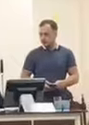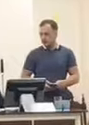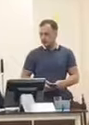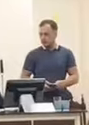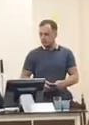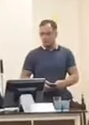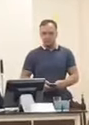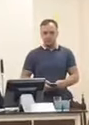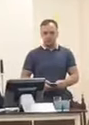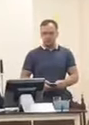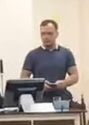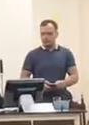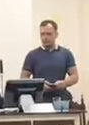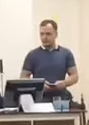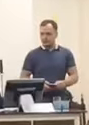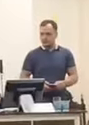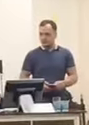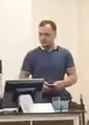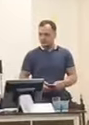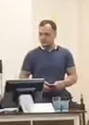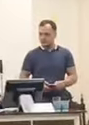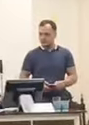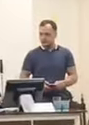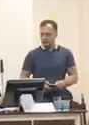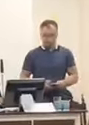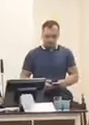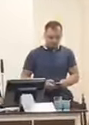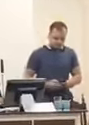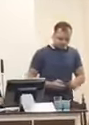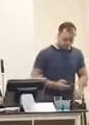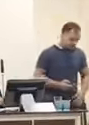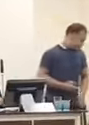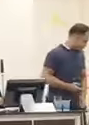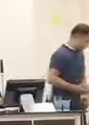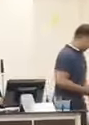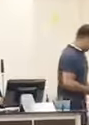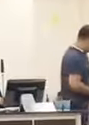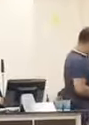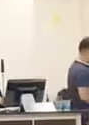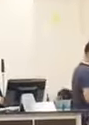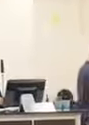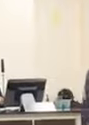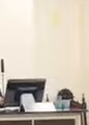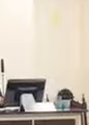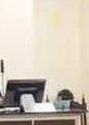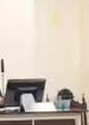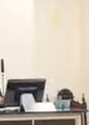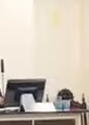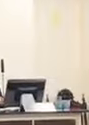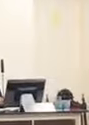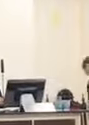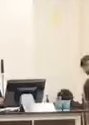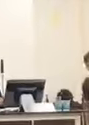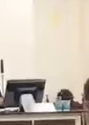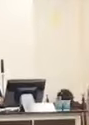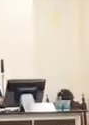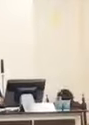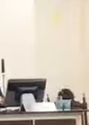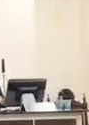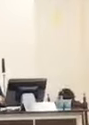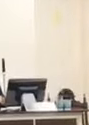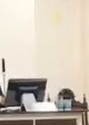Boa tarde a todos. Tito, capítulo 2. Use palavras certas para que ninguém possa